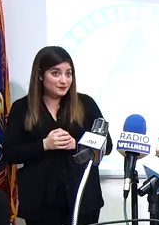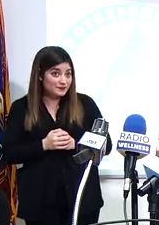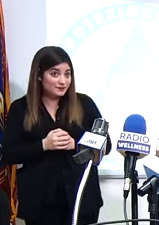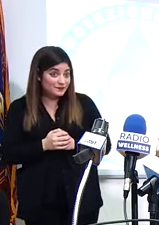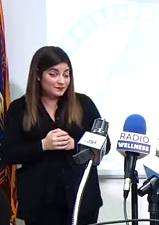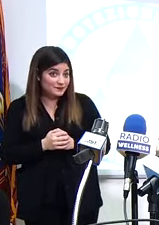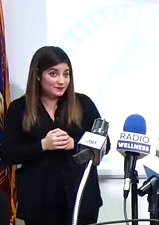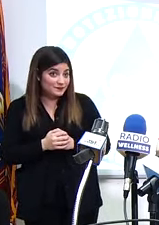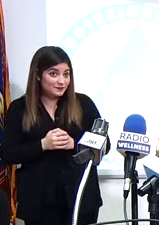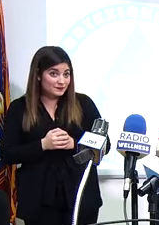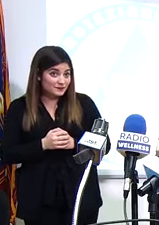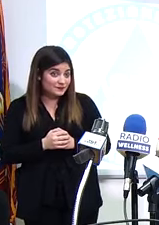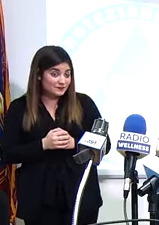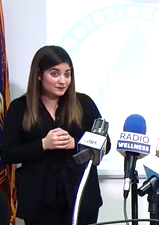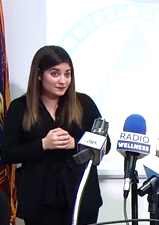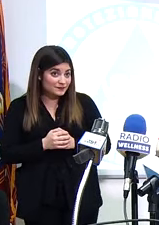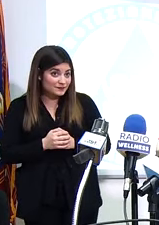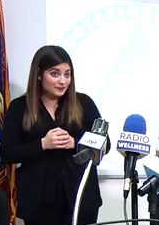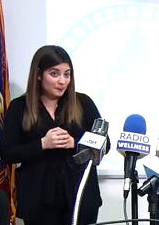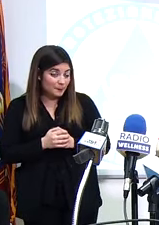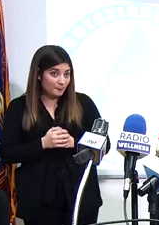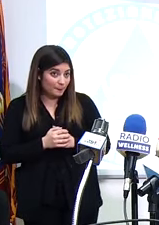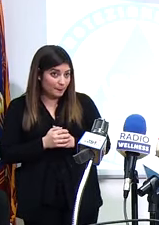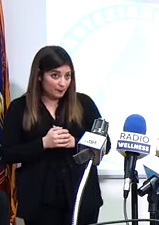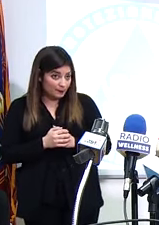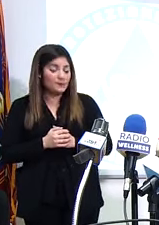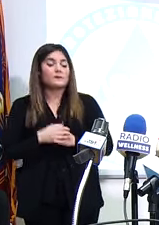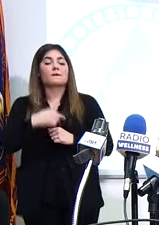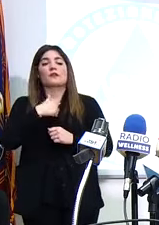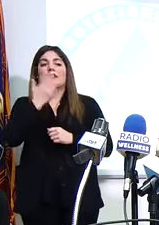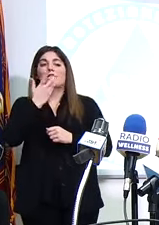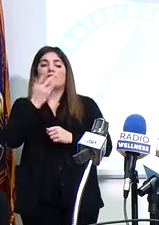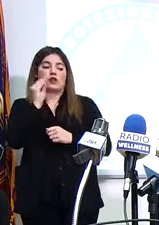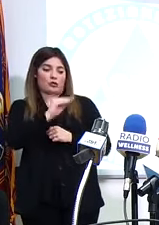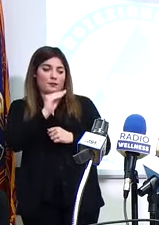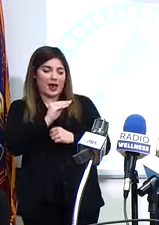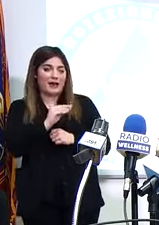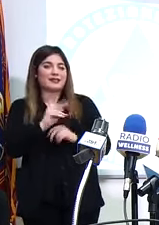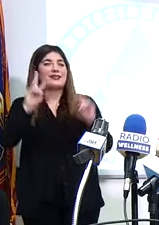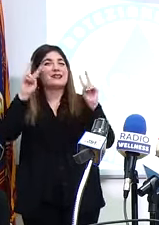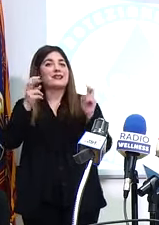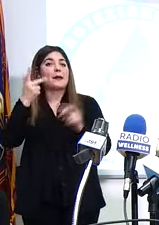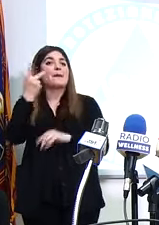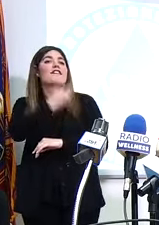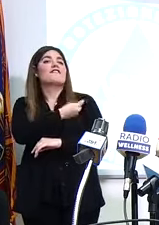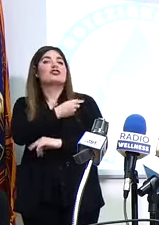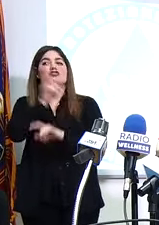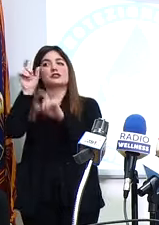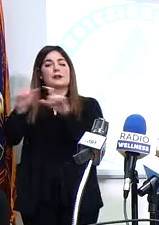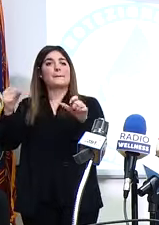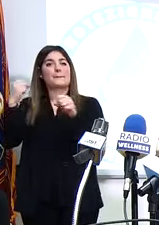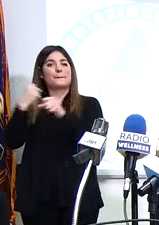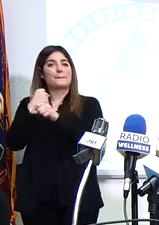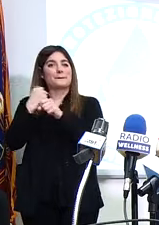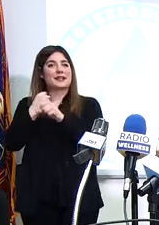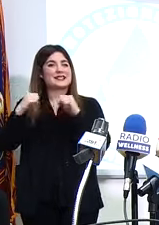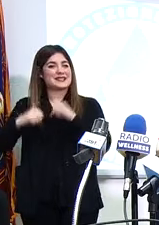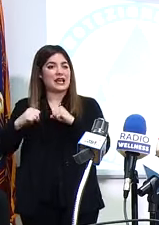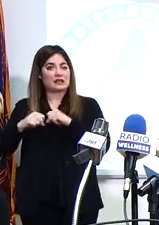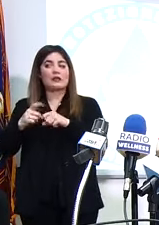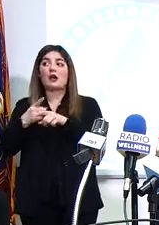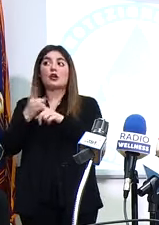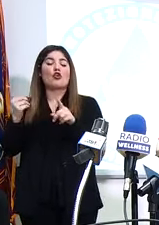Pretolani, Telenuovo, buongiorno professore. Volevo chiederle cosa ne pensa a proposito di vaccini di quegli operatori sanitari che rifiutano, non